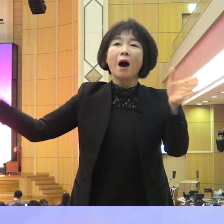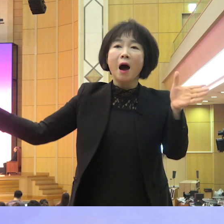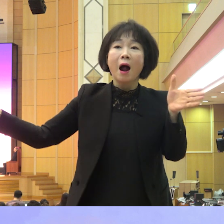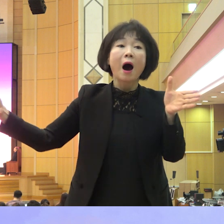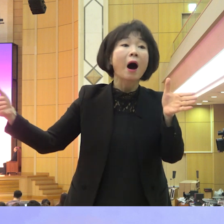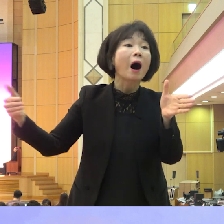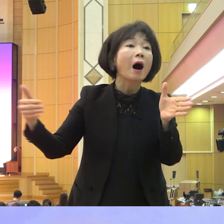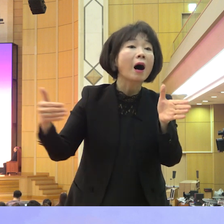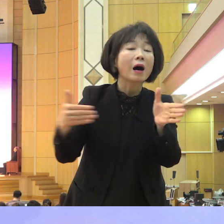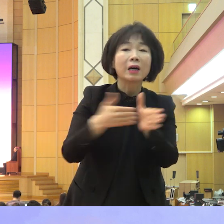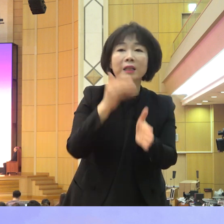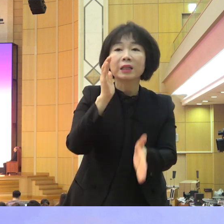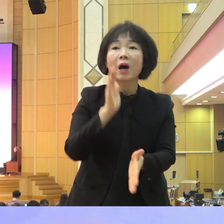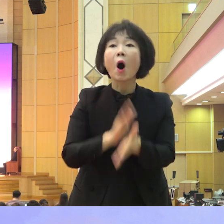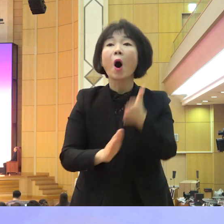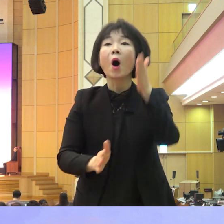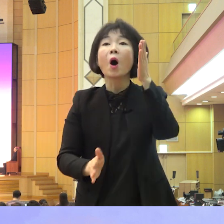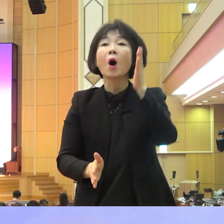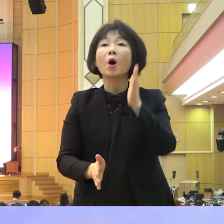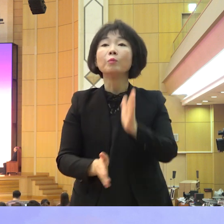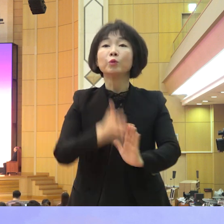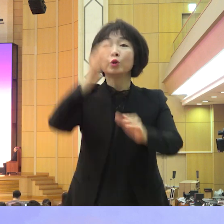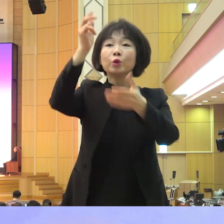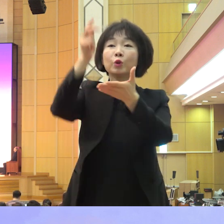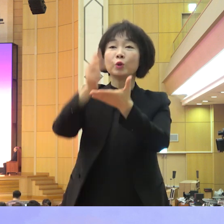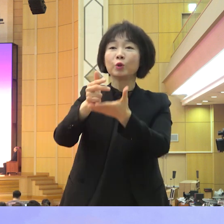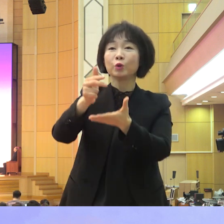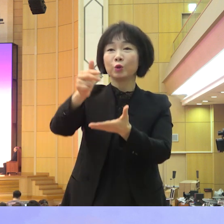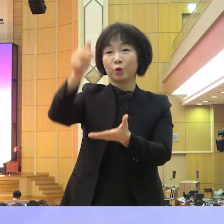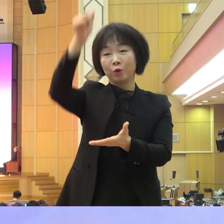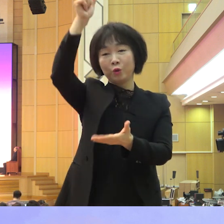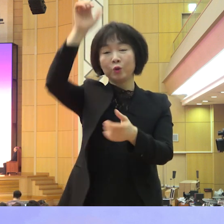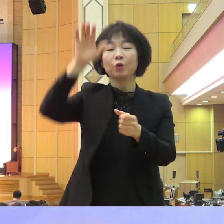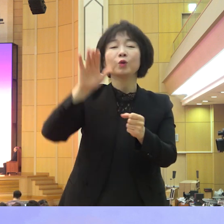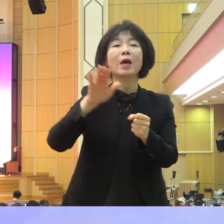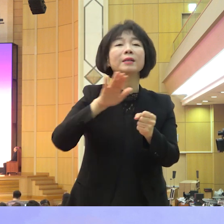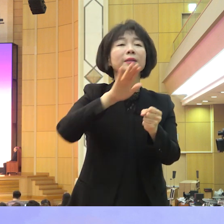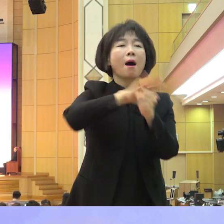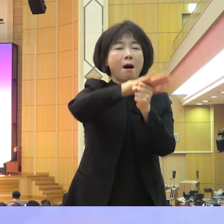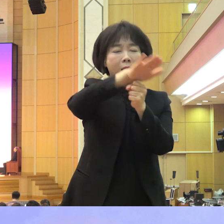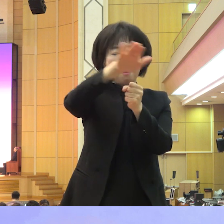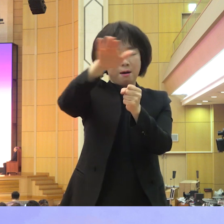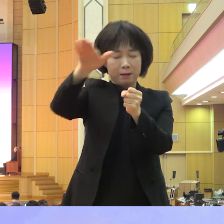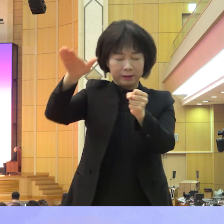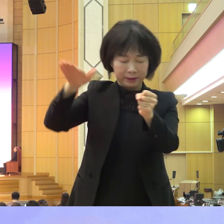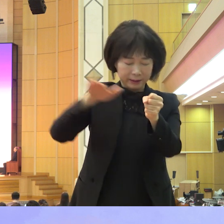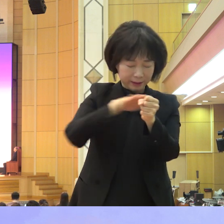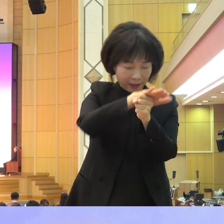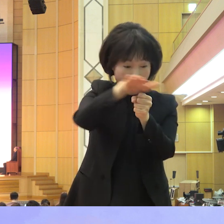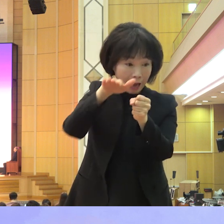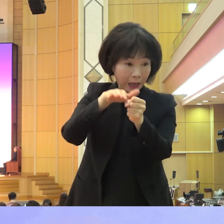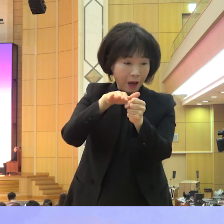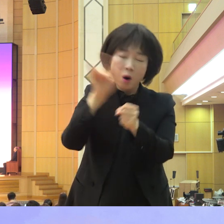은혜라. 한이 없는 주의